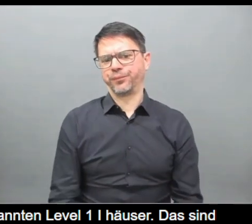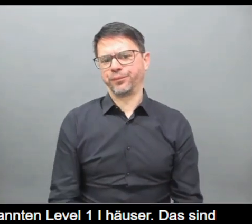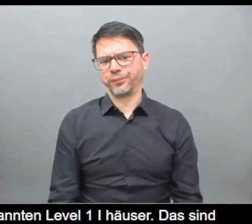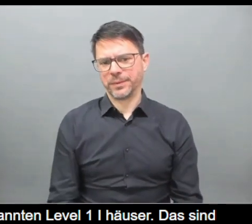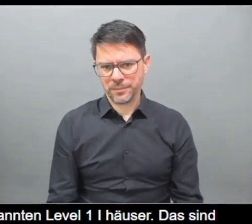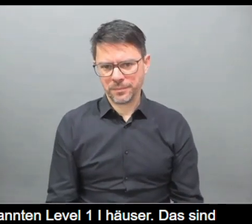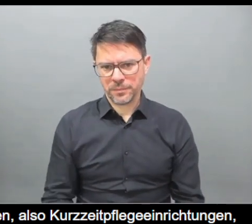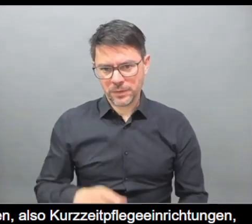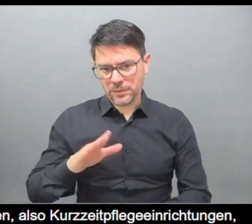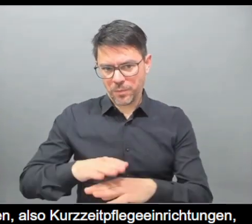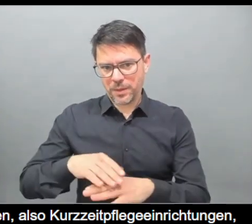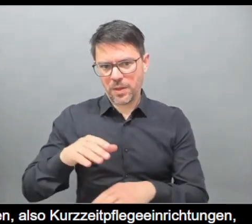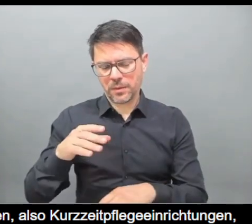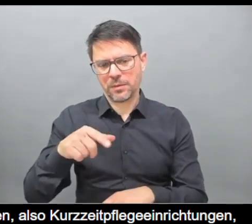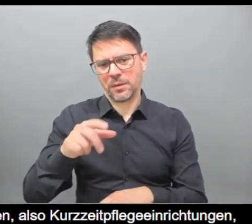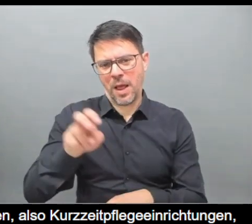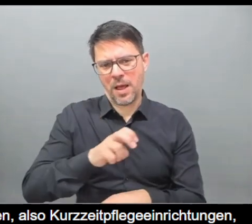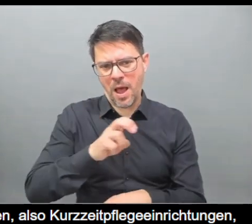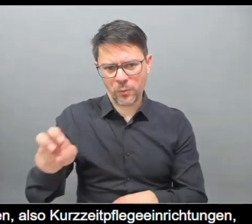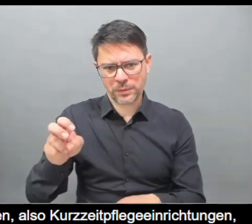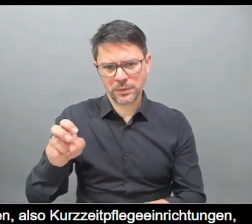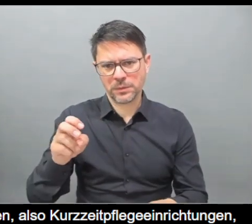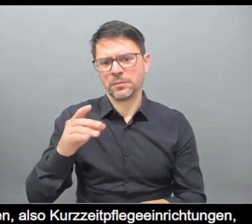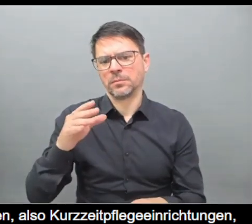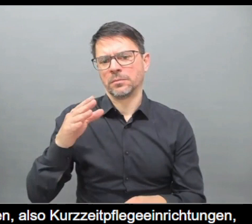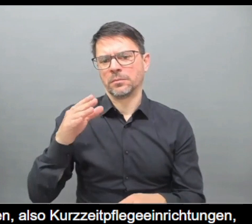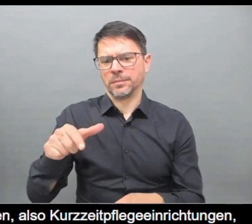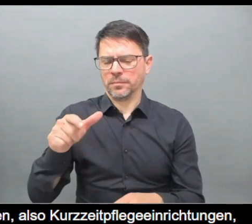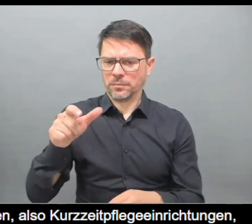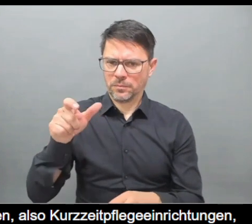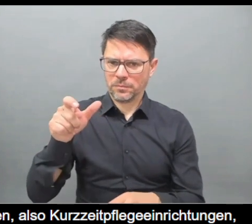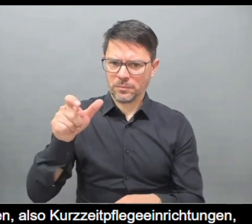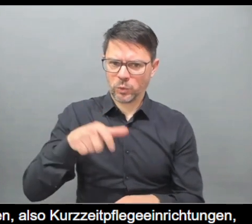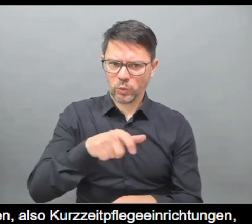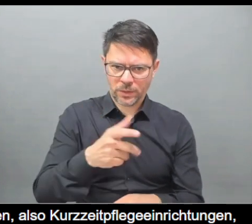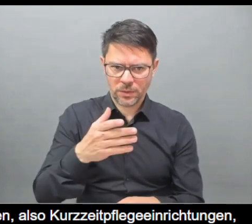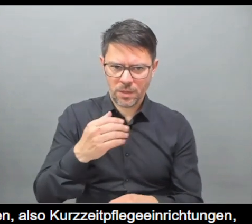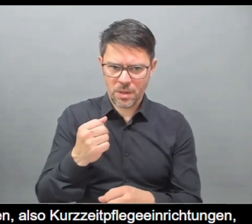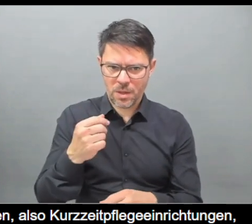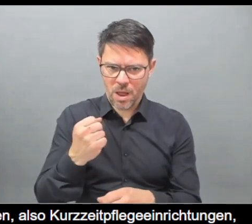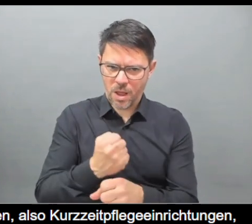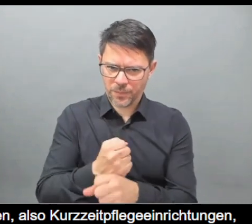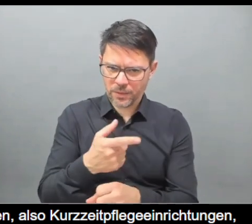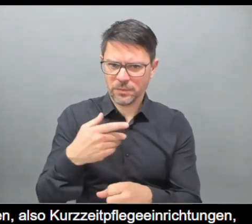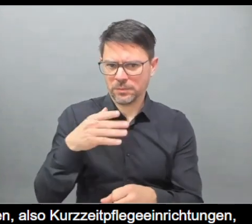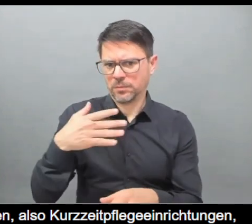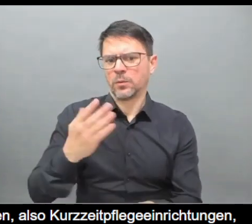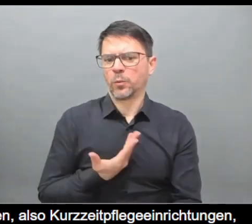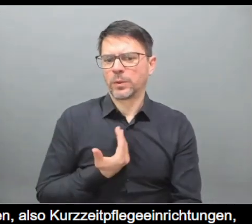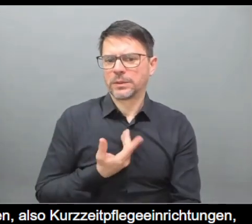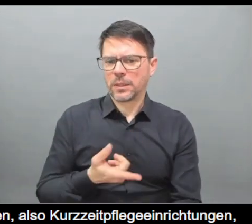Schrittfolge ändern. Erst einmal ist der Bund gefordert, überhaupt einen Rechtsrahmen für diese integrierten